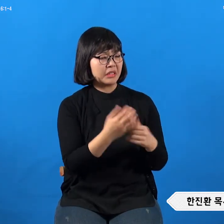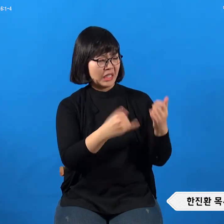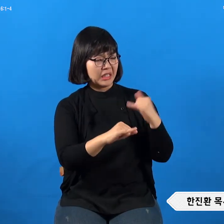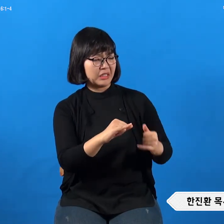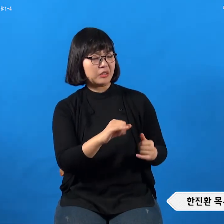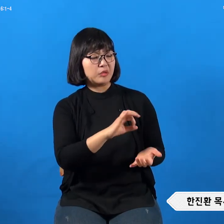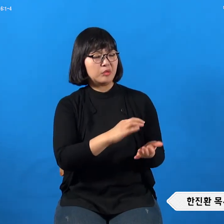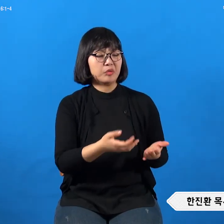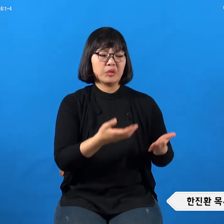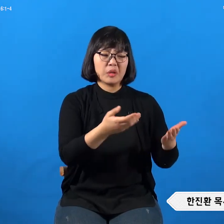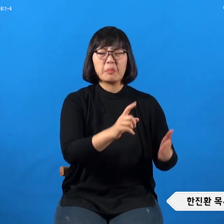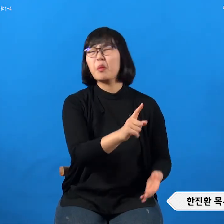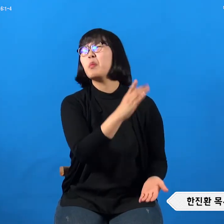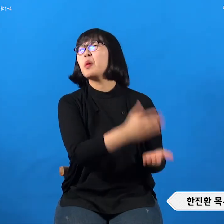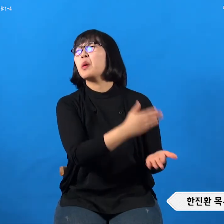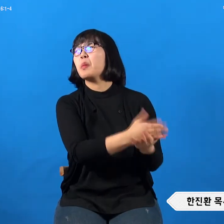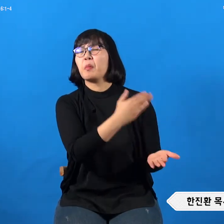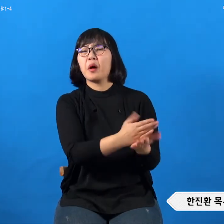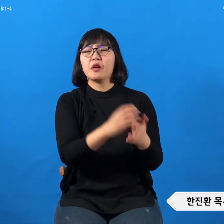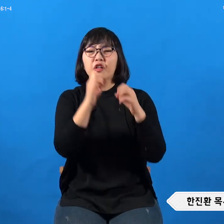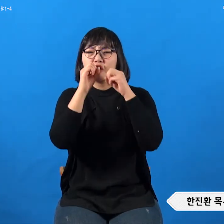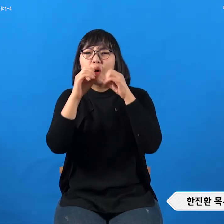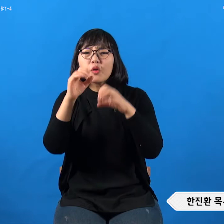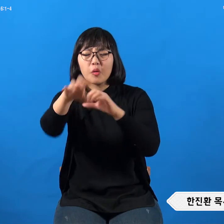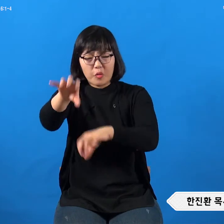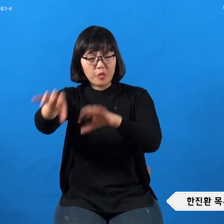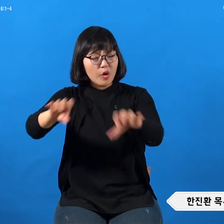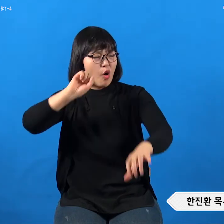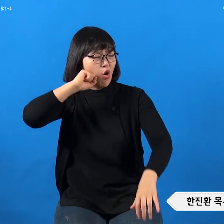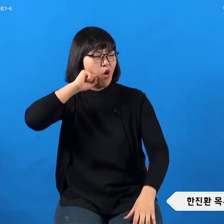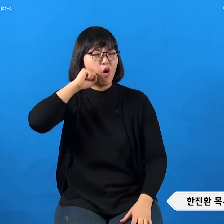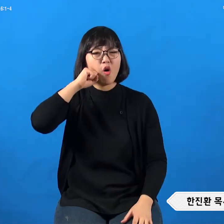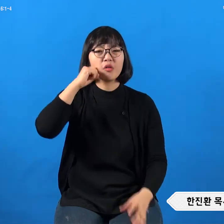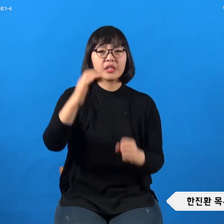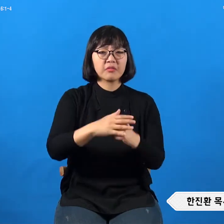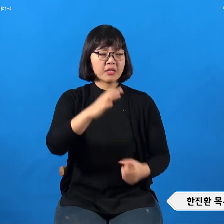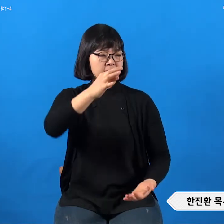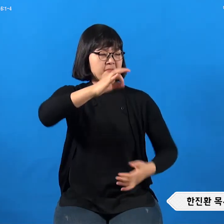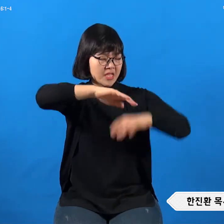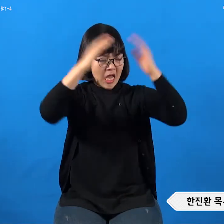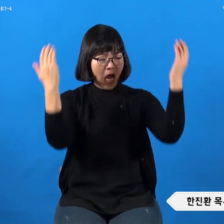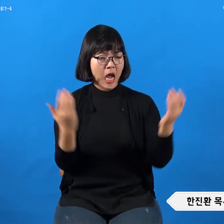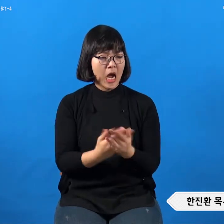많은데 내 땅 팔면 몽땅 바쳐야 되지 않을까? 몽땅 바쳐야 되는데